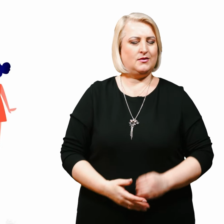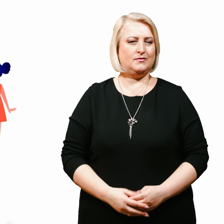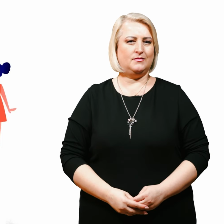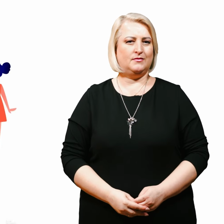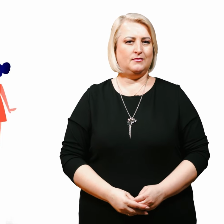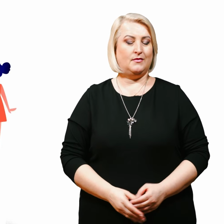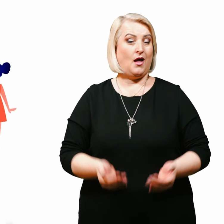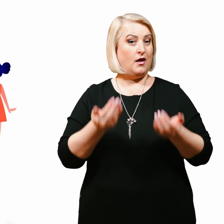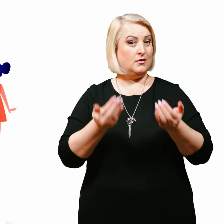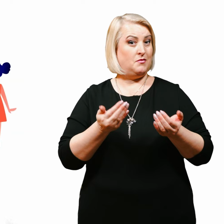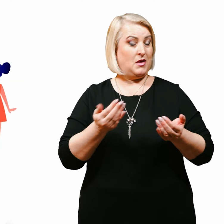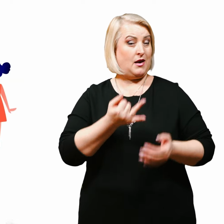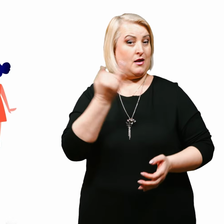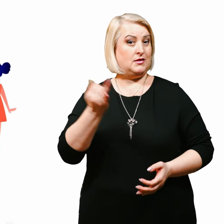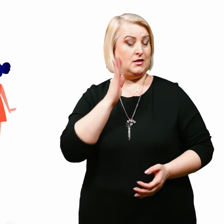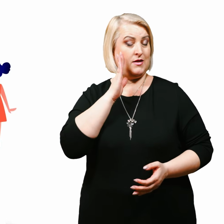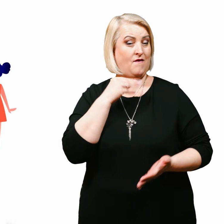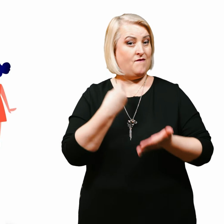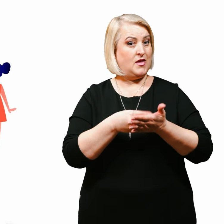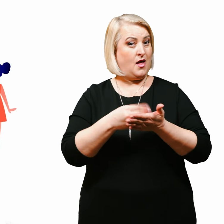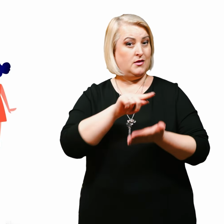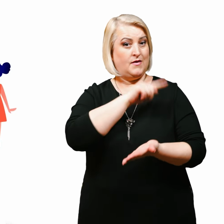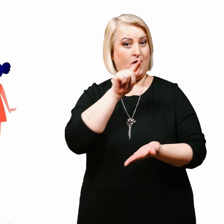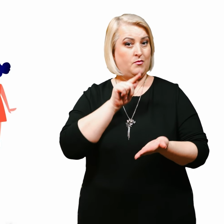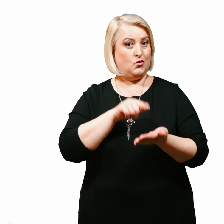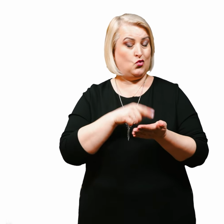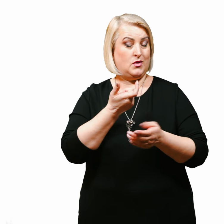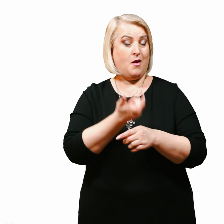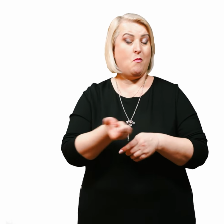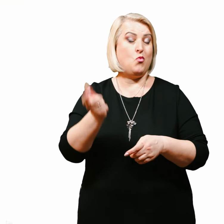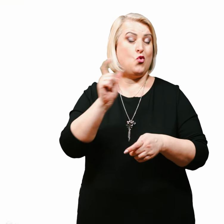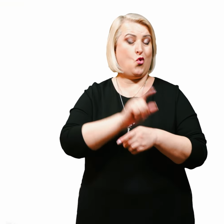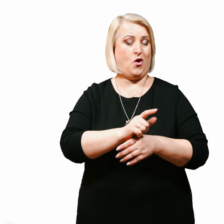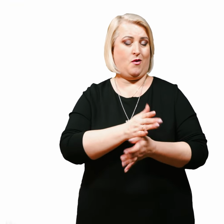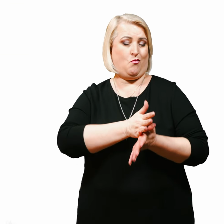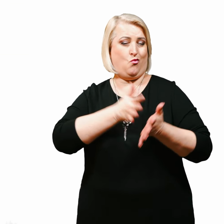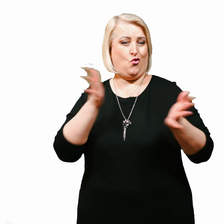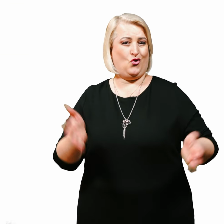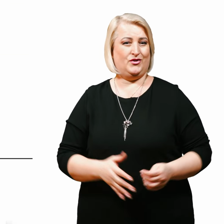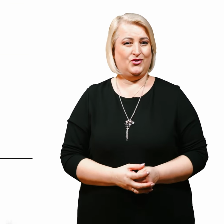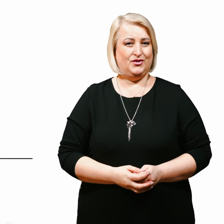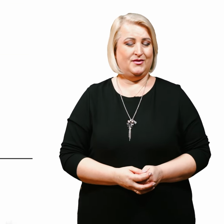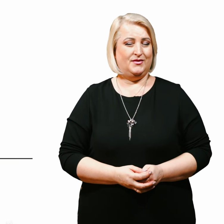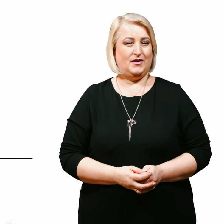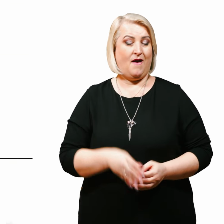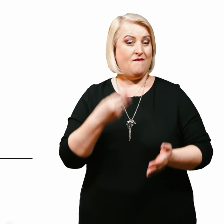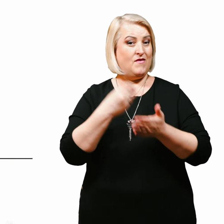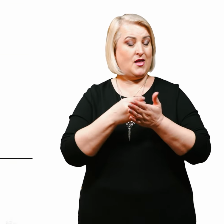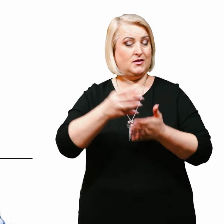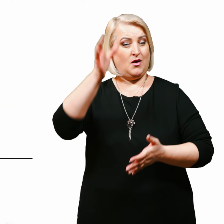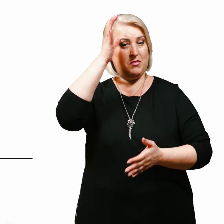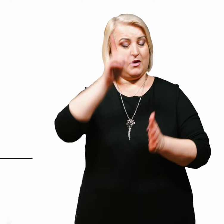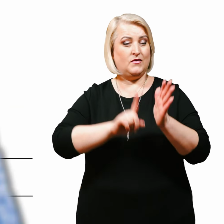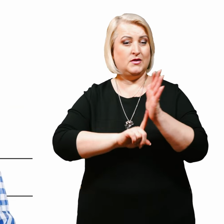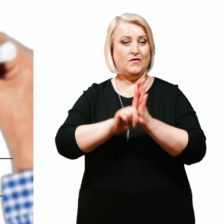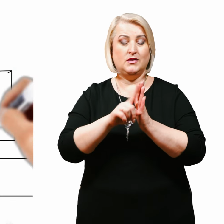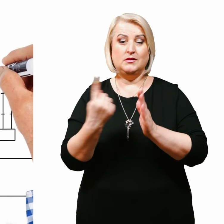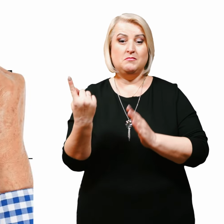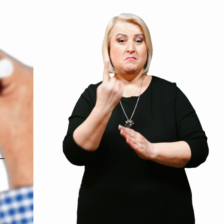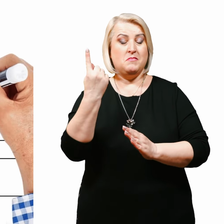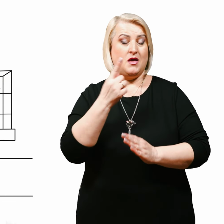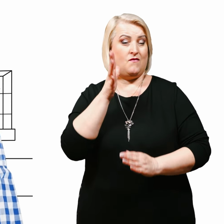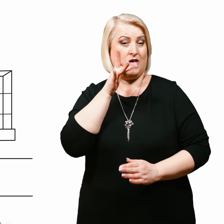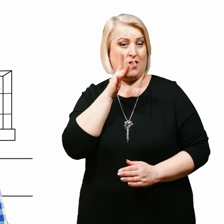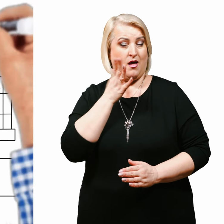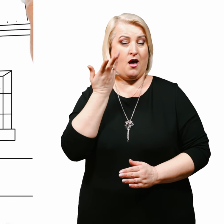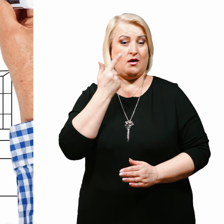Теперь интерес девочки к финансовым вопросам намного больше. Финансовое образование начинается с первых лет,